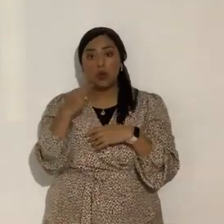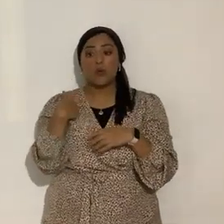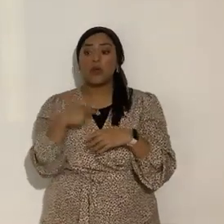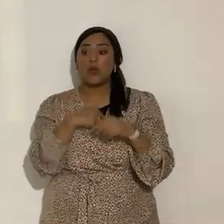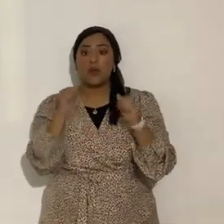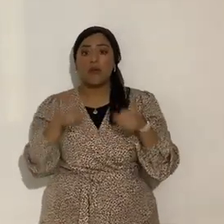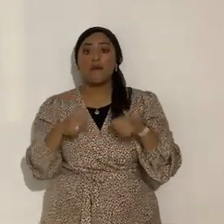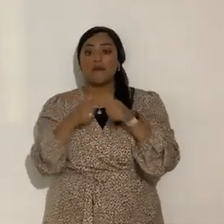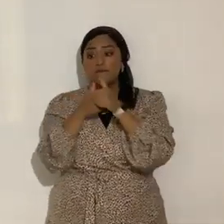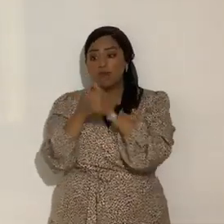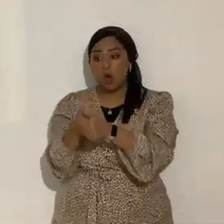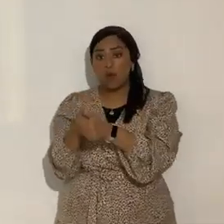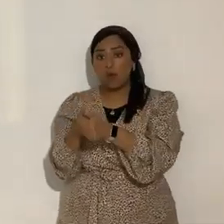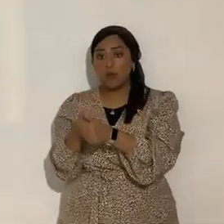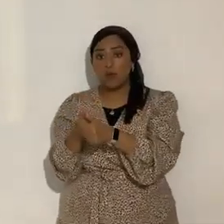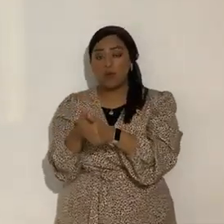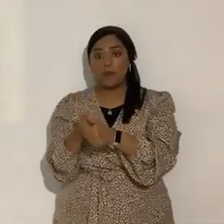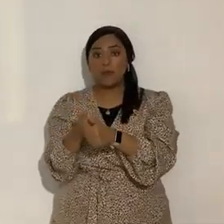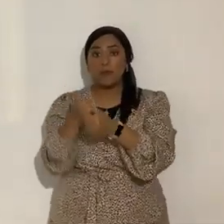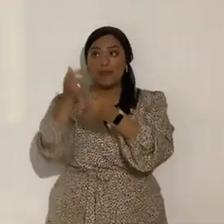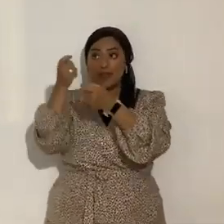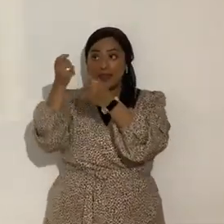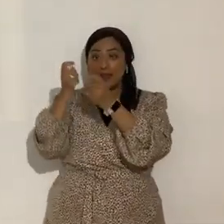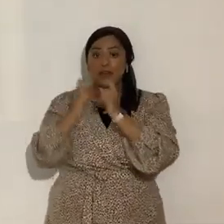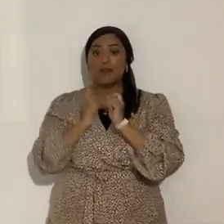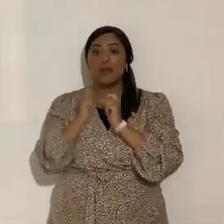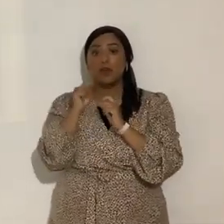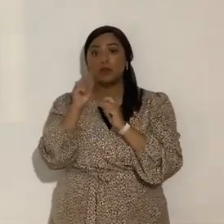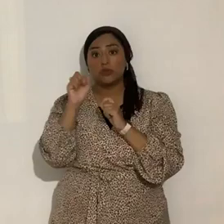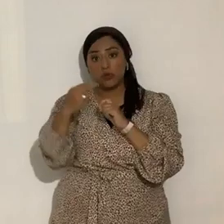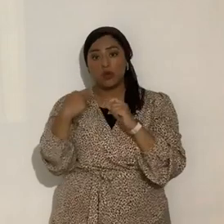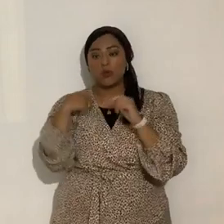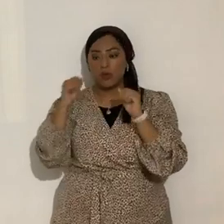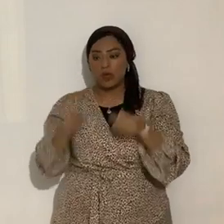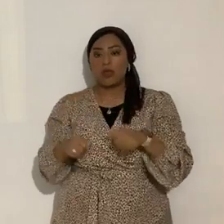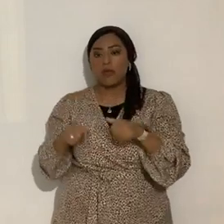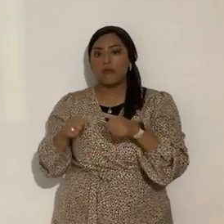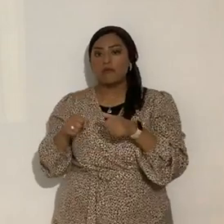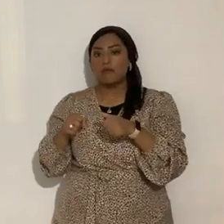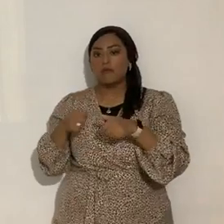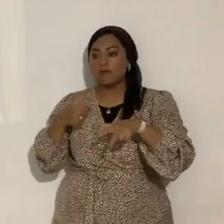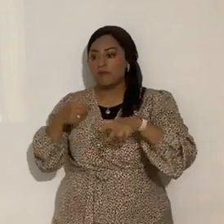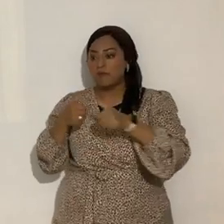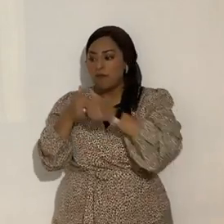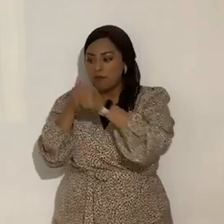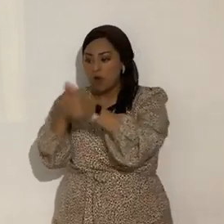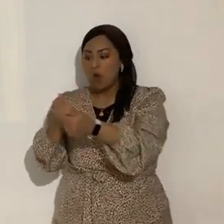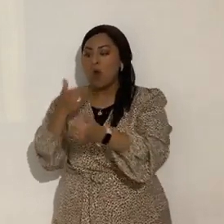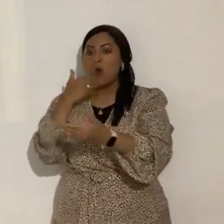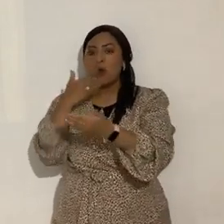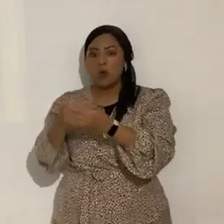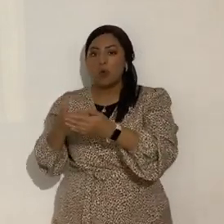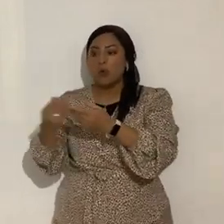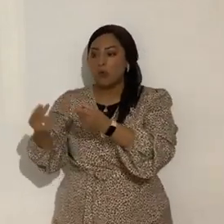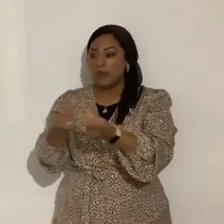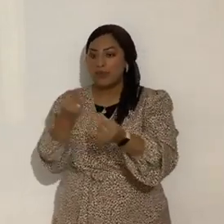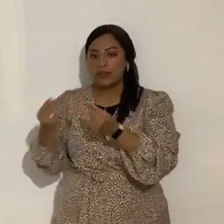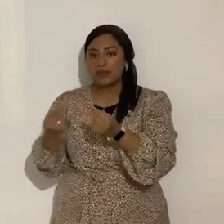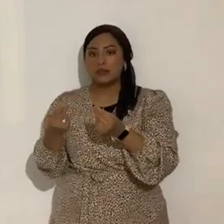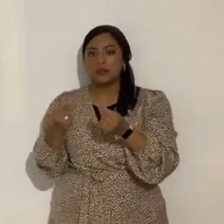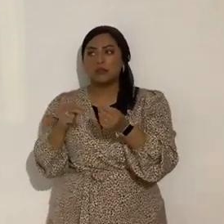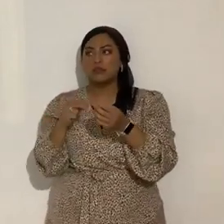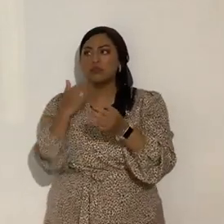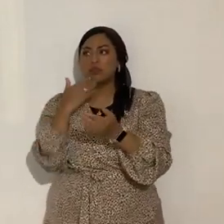ella. De antemano, dice Pablo, nos dio su Torah para que andemos en buenas obras. ¿Cuáles son las buenas obras? Los 10